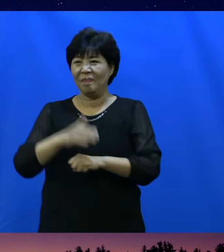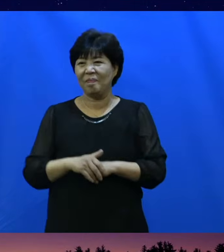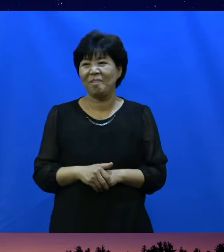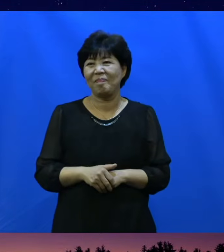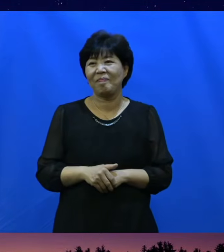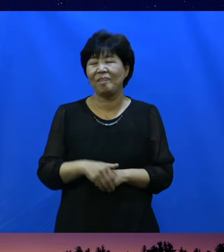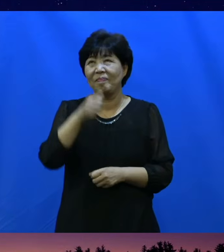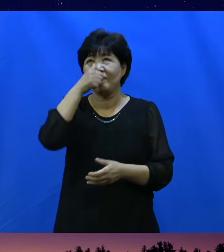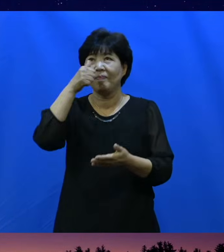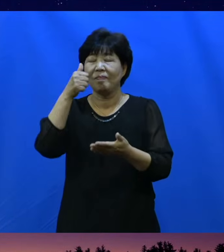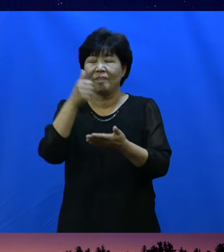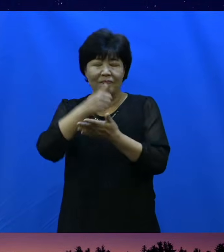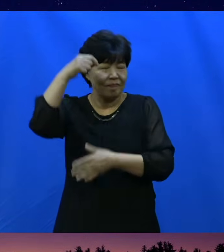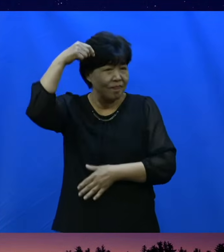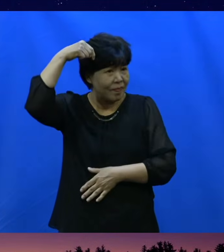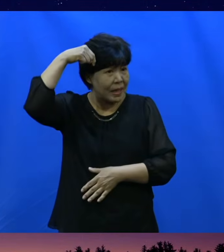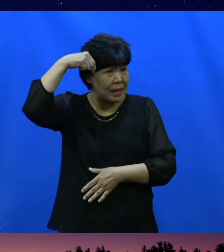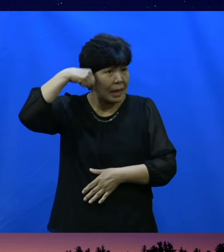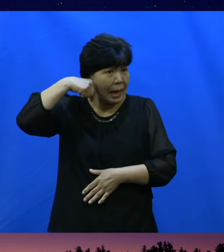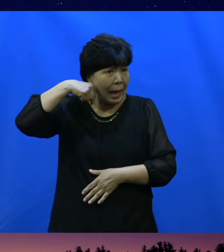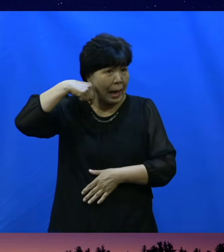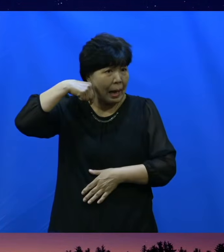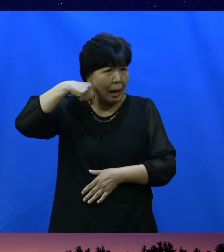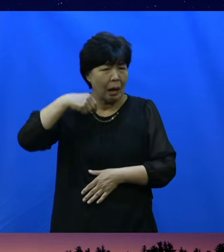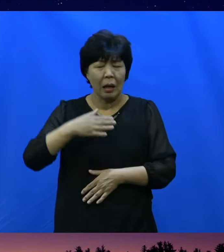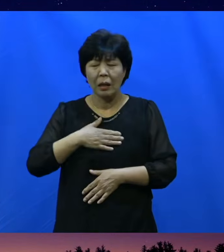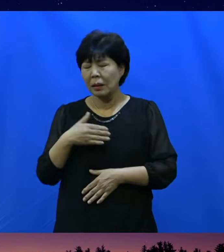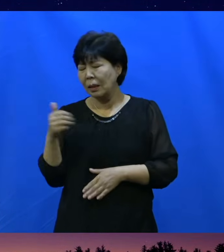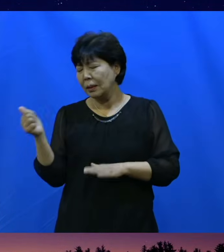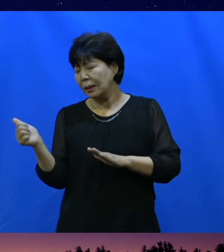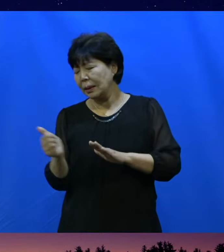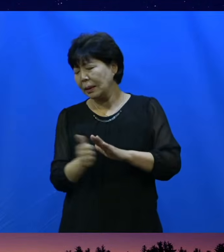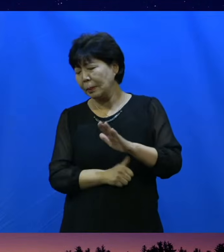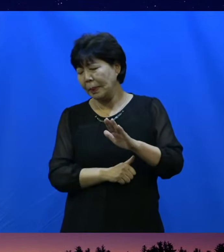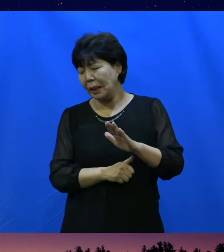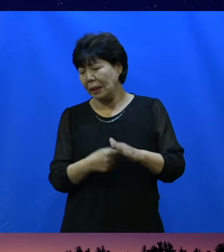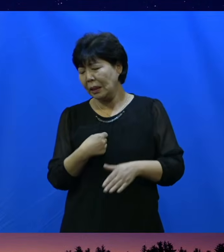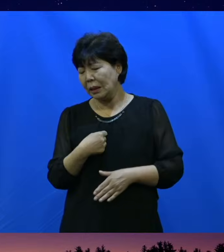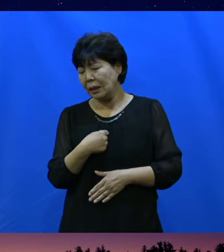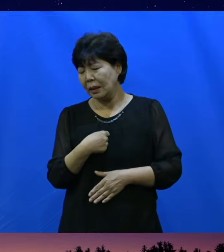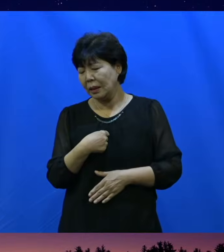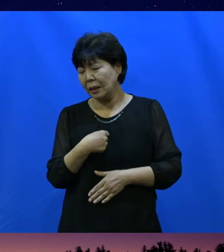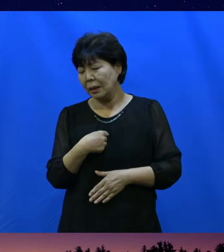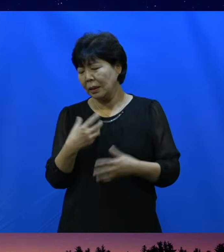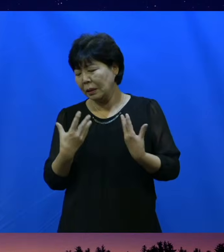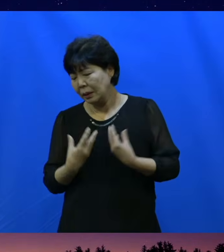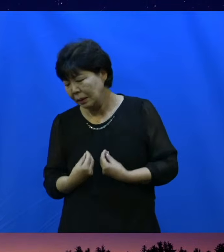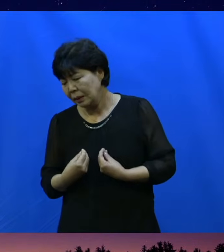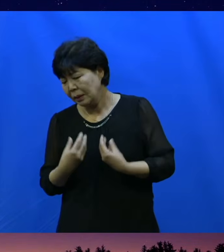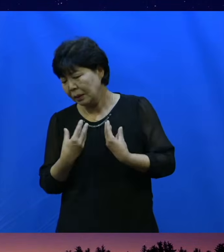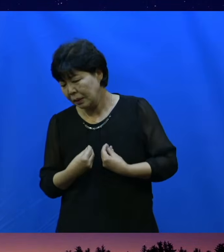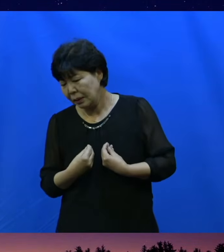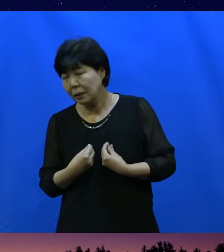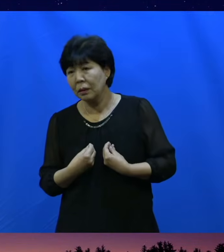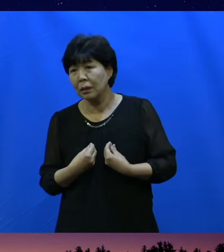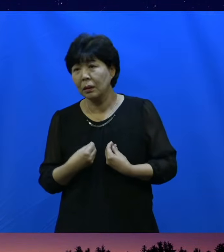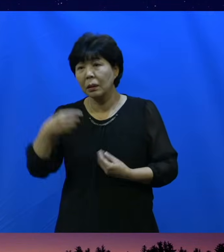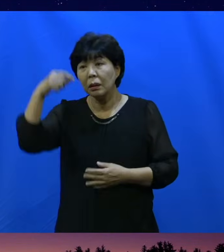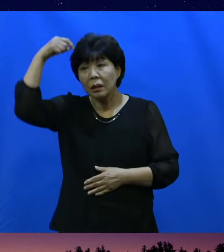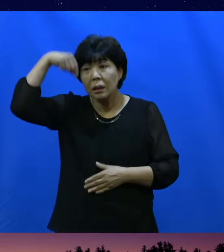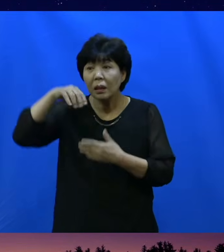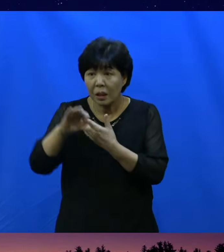그 죄책감, 거기서 실패감, 그 좌절감, 낭패감을 계속 심어주면 어때요?